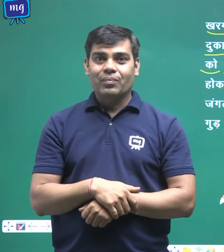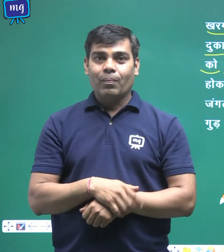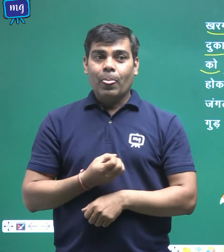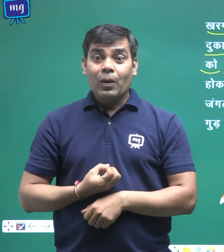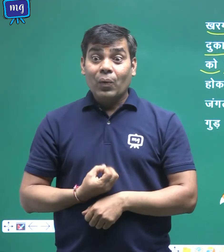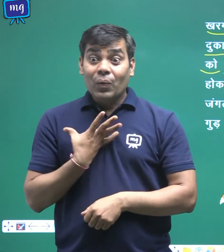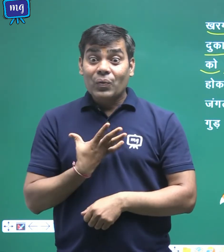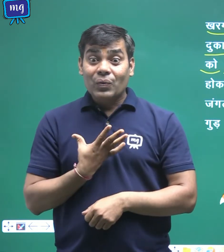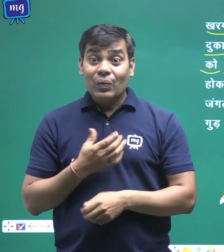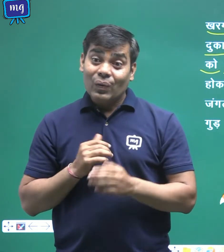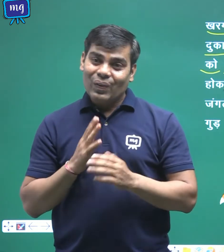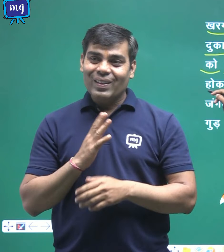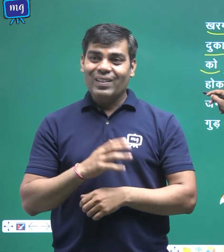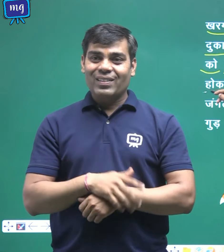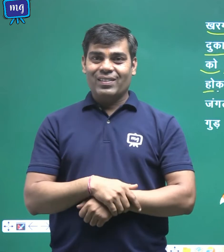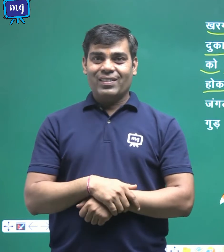खुश होकर